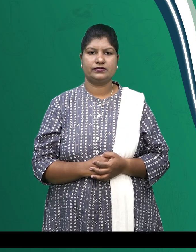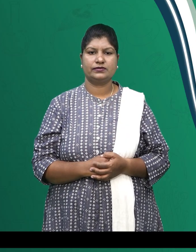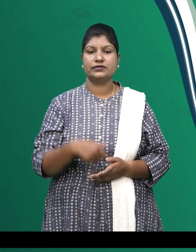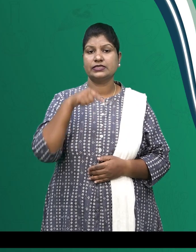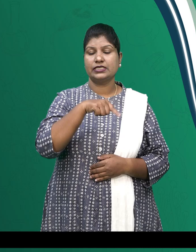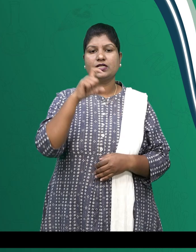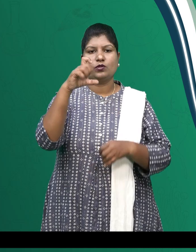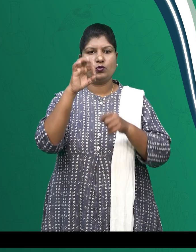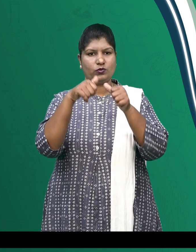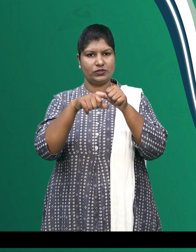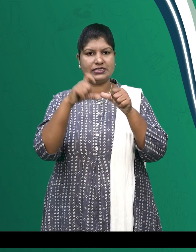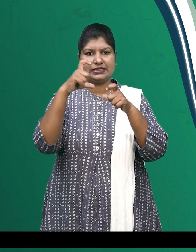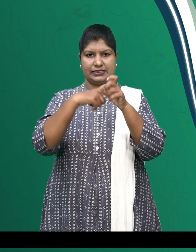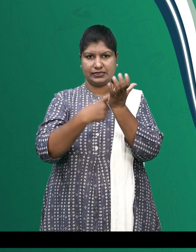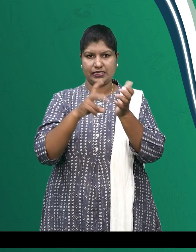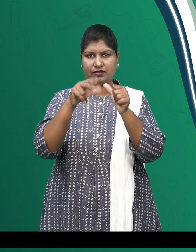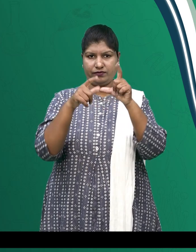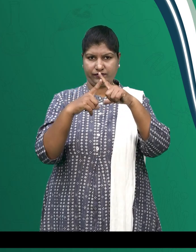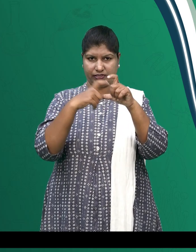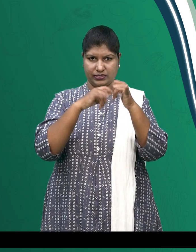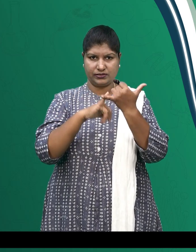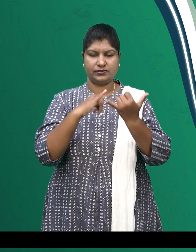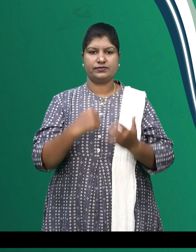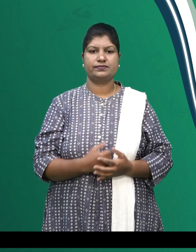सहपुंज ने चयापचय,